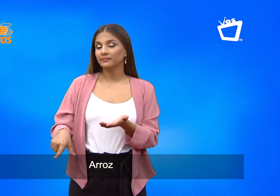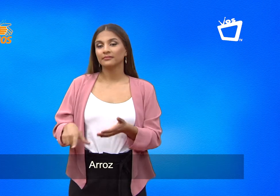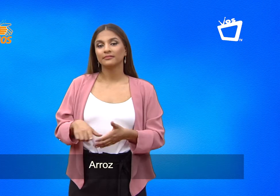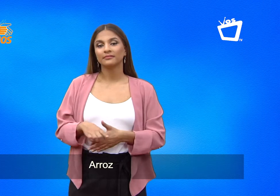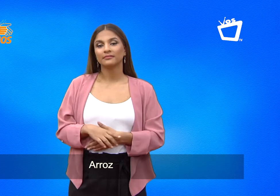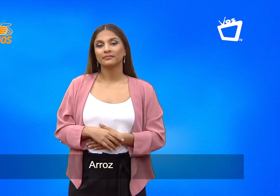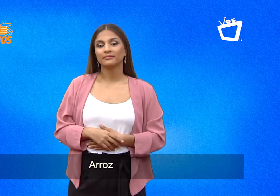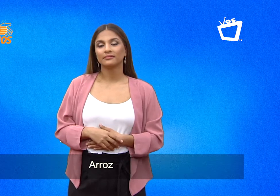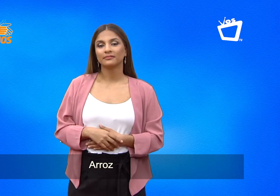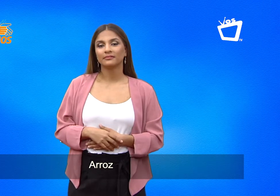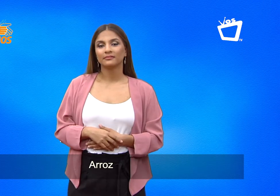Arroz.